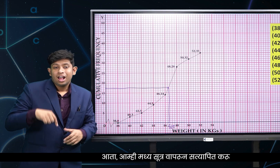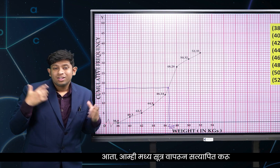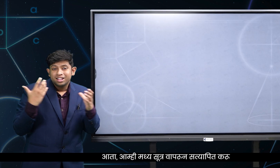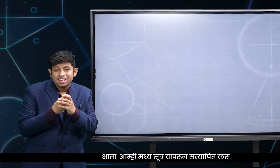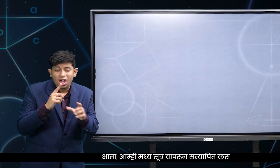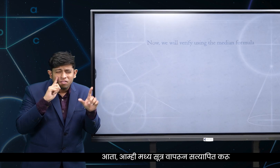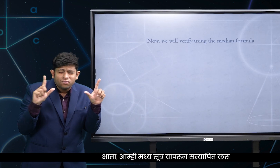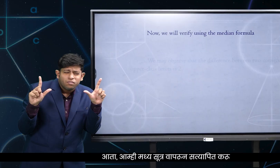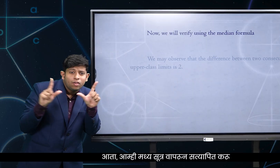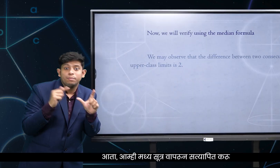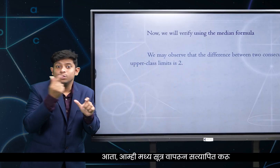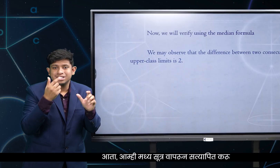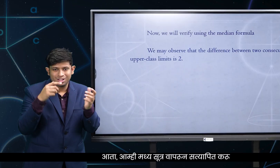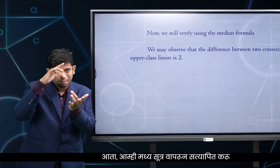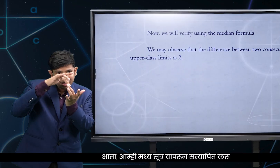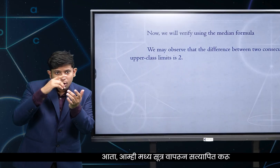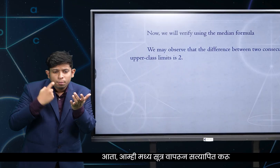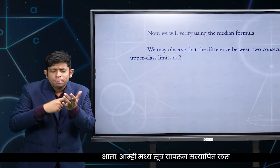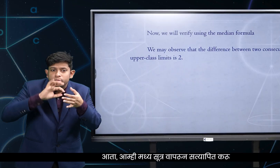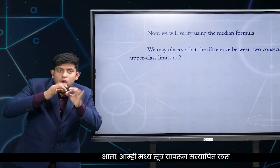आता आम्ही एक मध्यसूत्र वापरून संस्थापित करू.